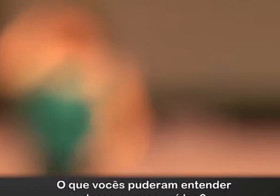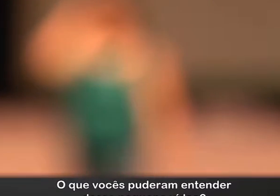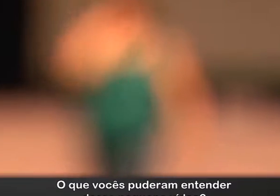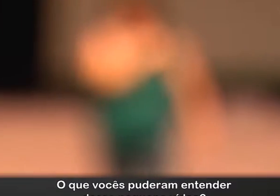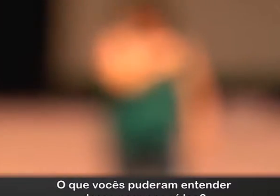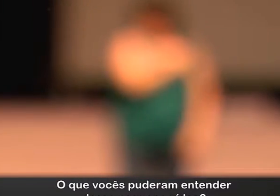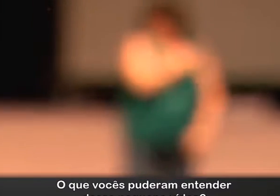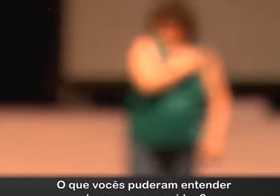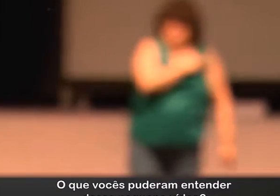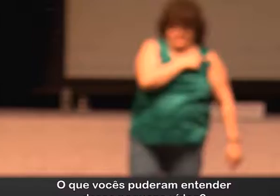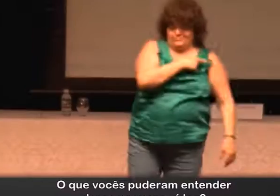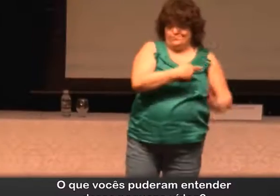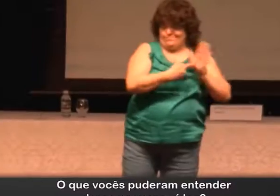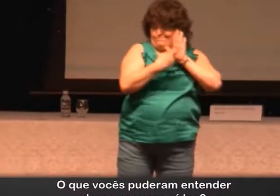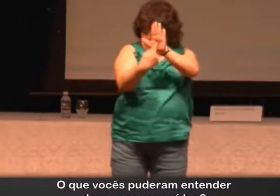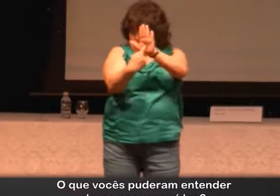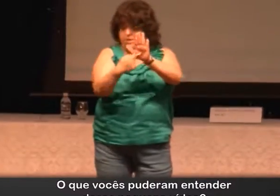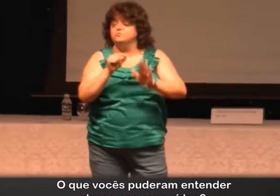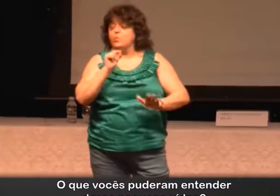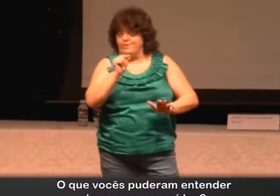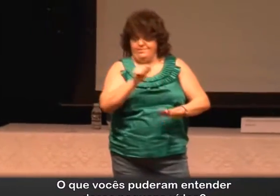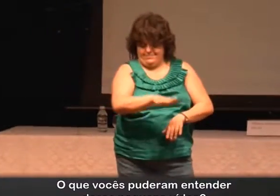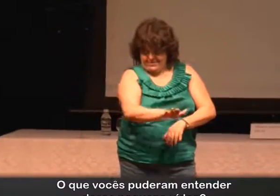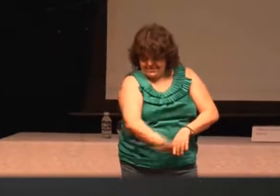O que vocês puderam entender desse pequeno vídeo?